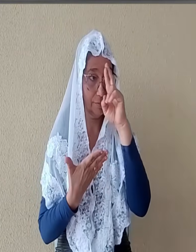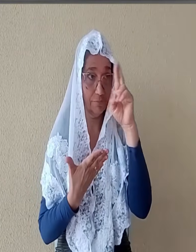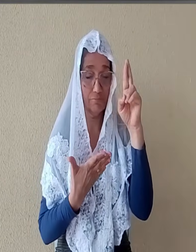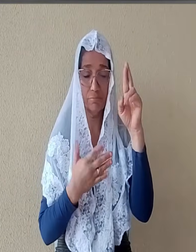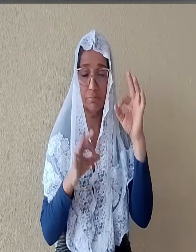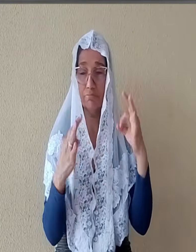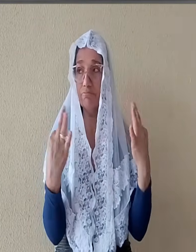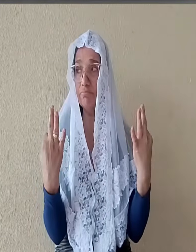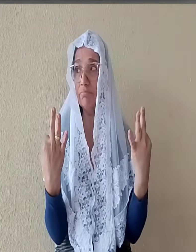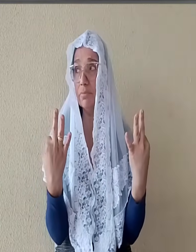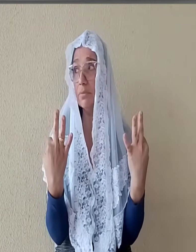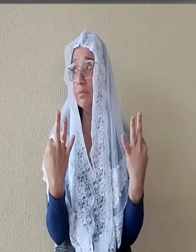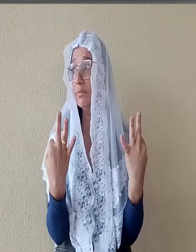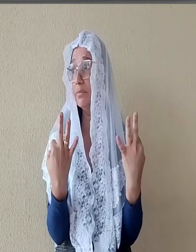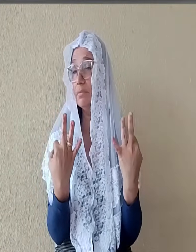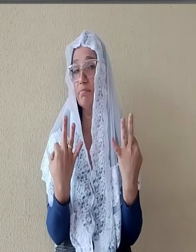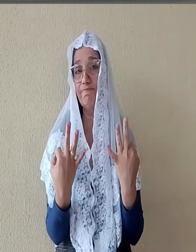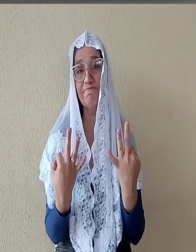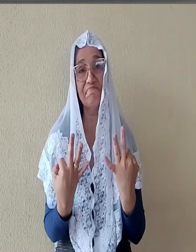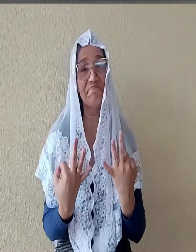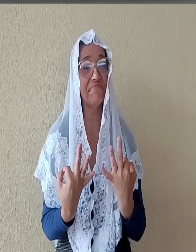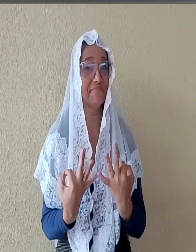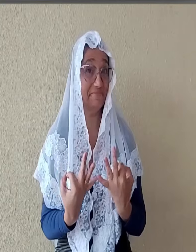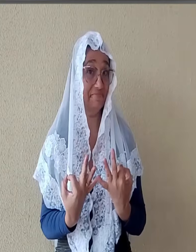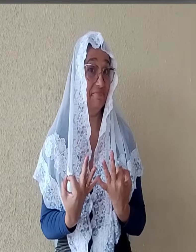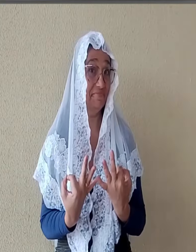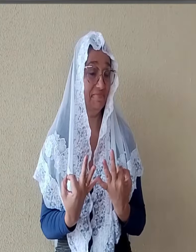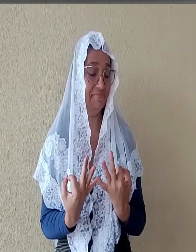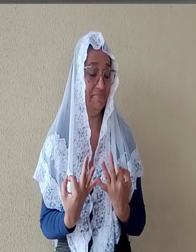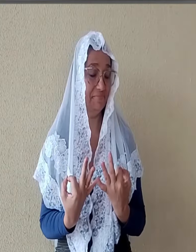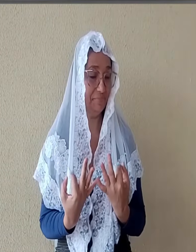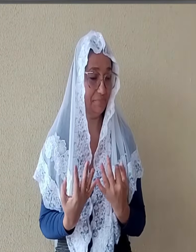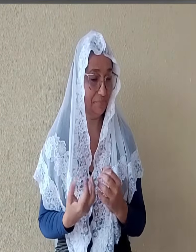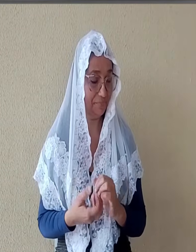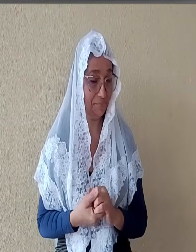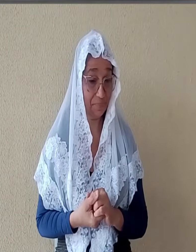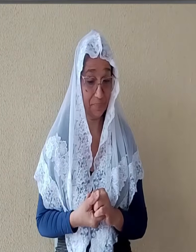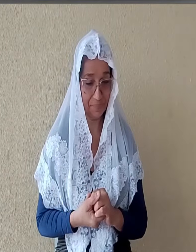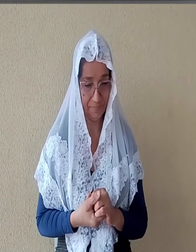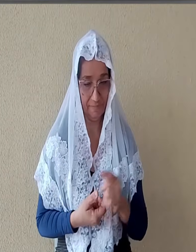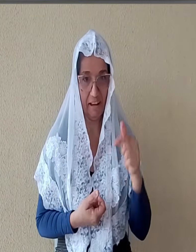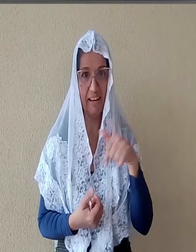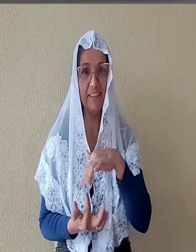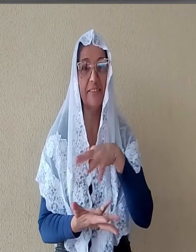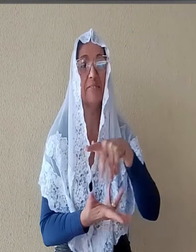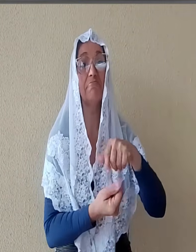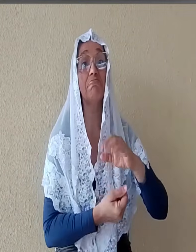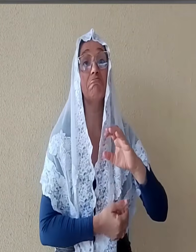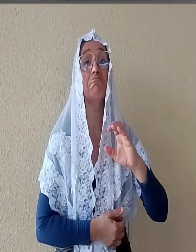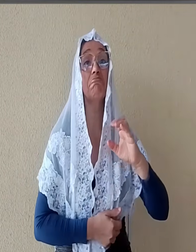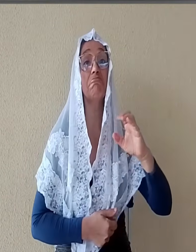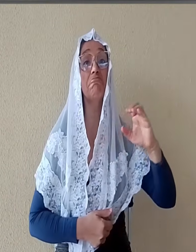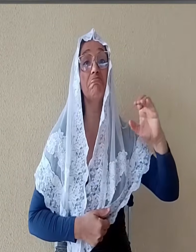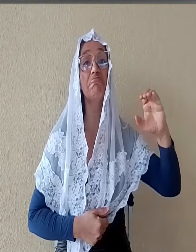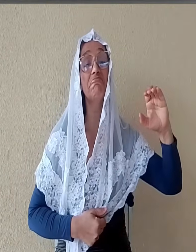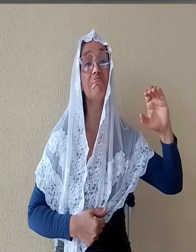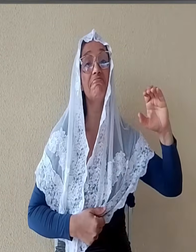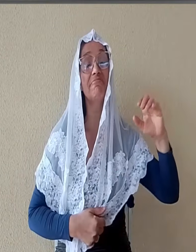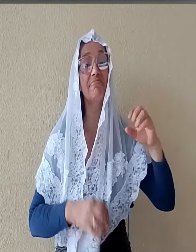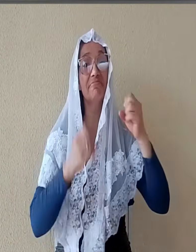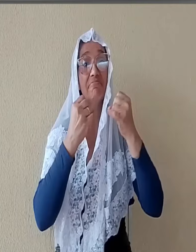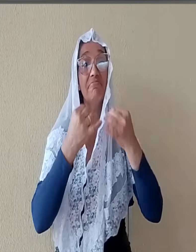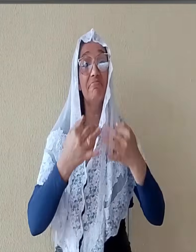que diz no mundo bem assim, né? É a ciência, né? Que os opostos, eles se atraem, não é assim? Se nós olhar